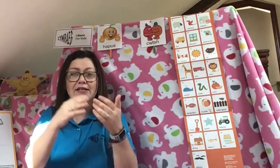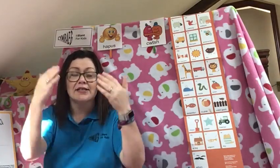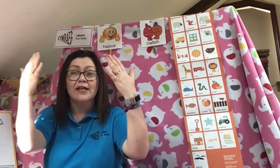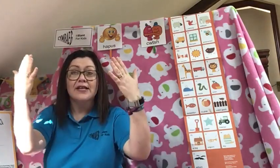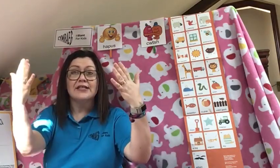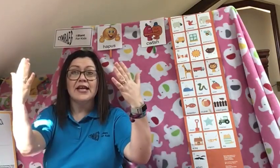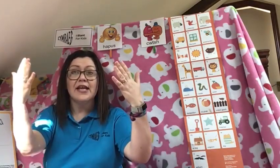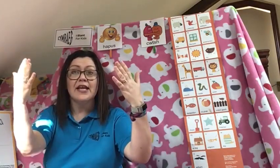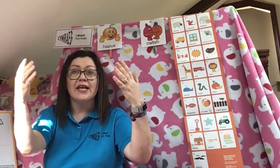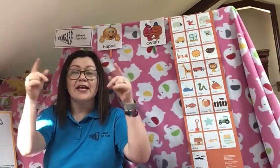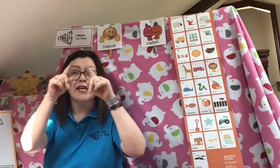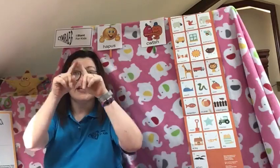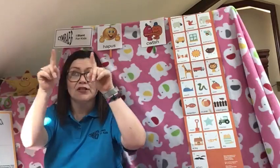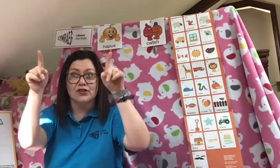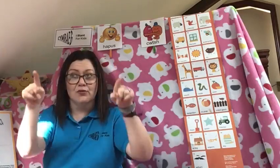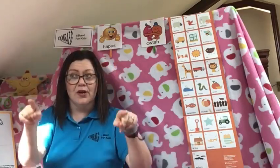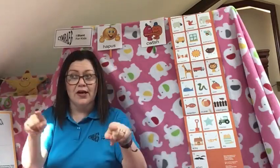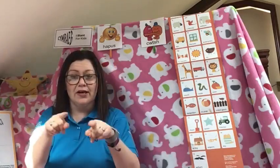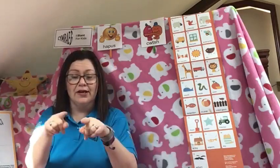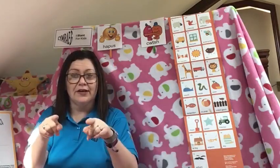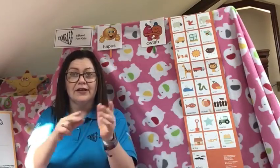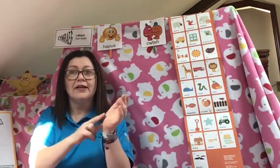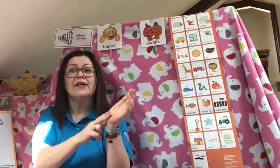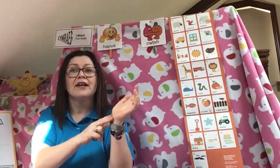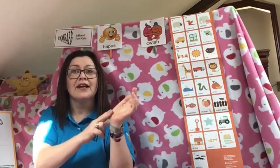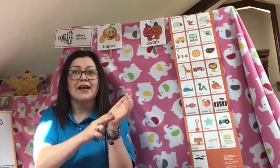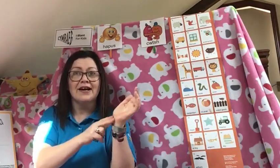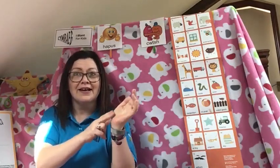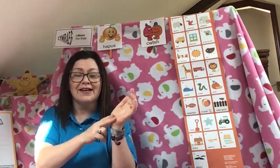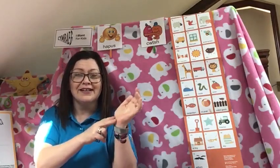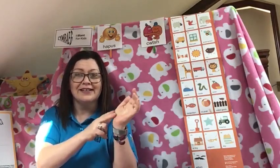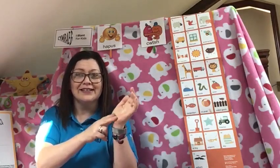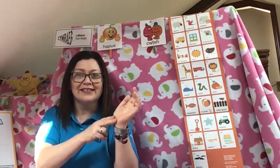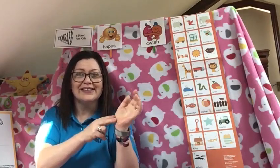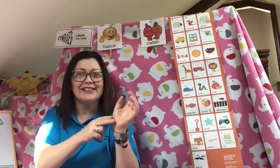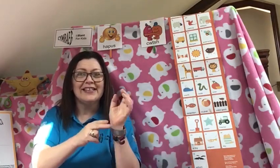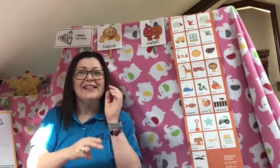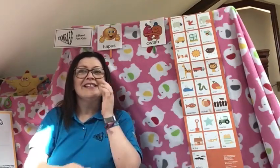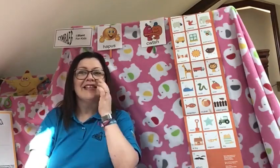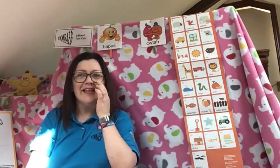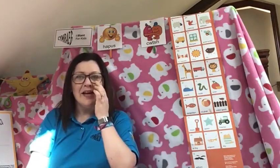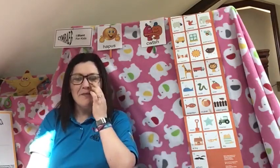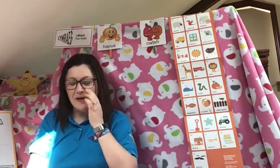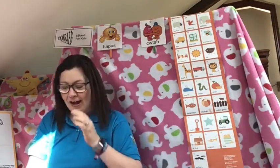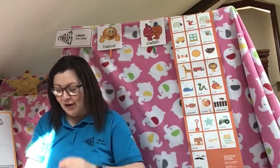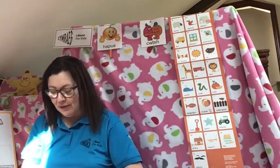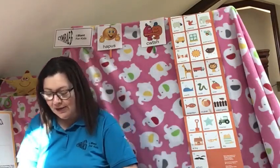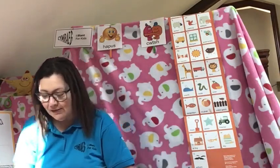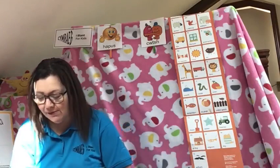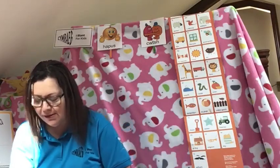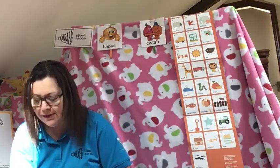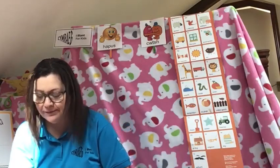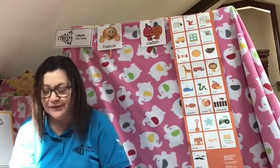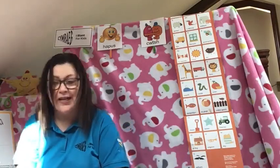glas. 10 sgwar glas. Da iawn pawb. Nawr